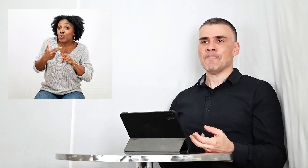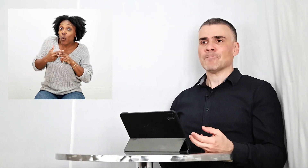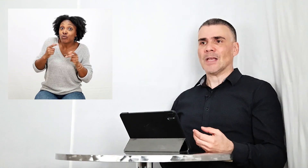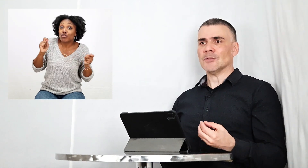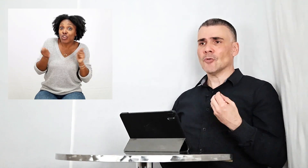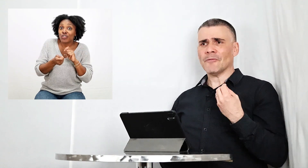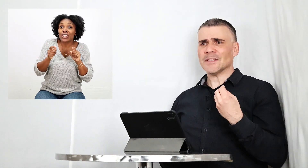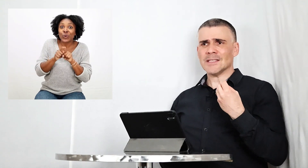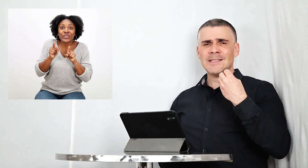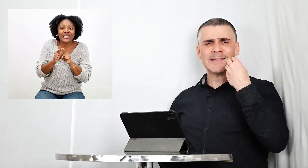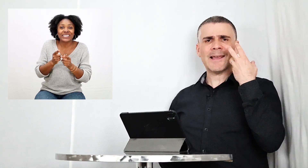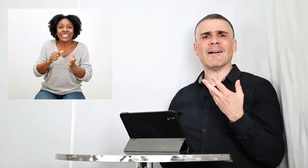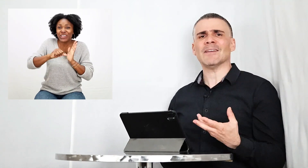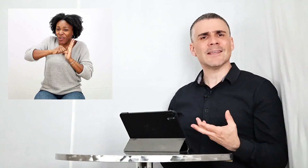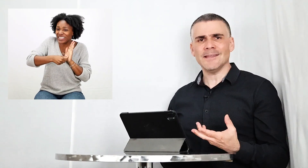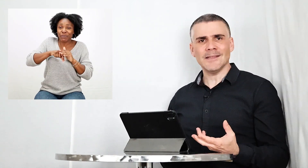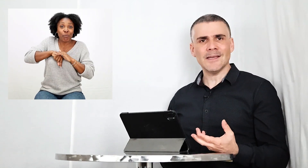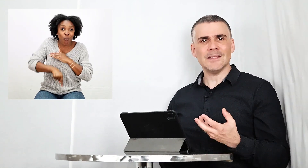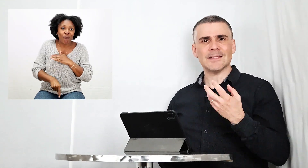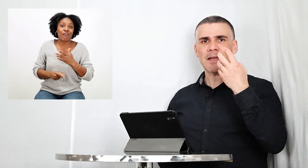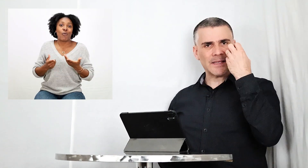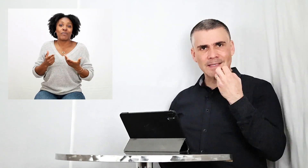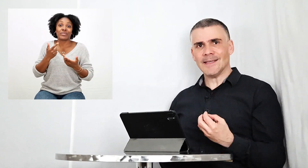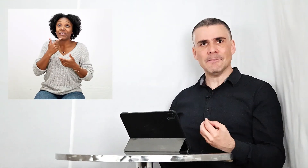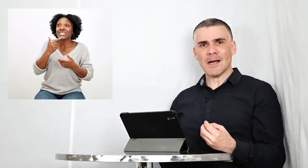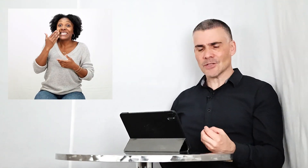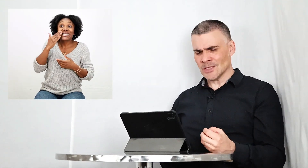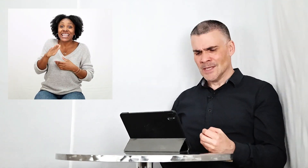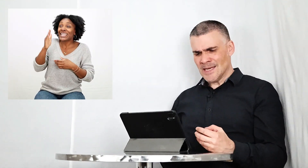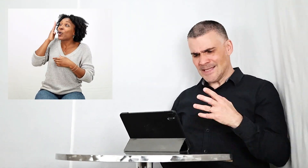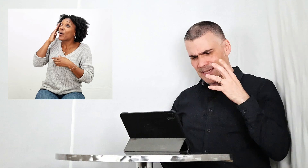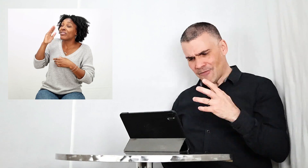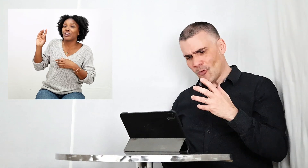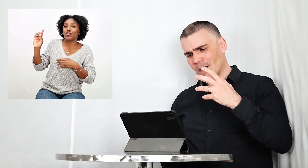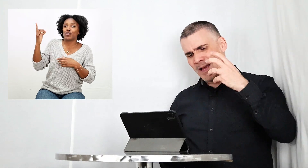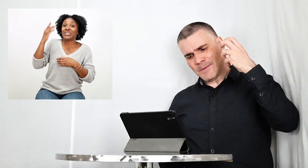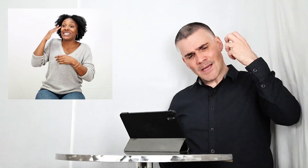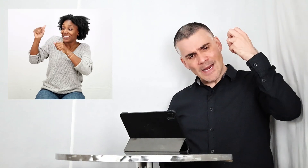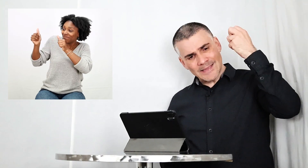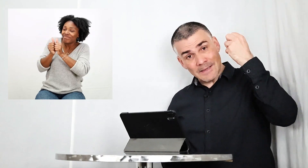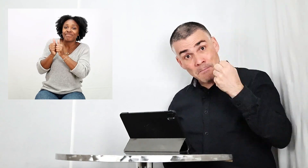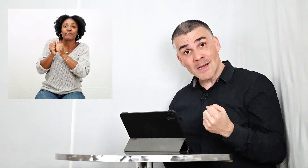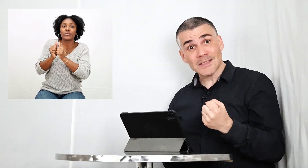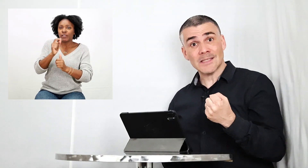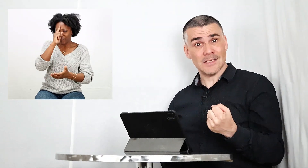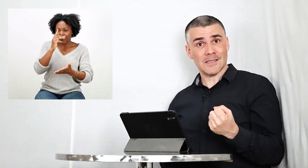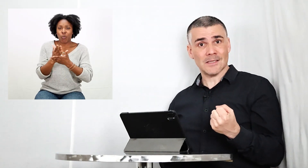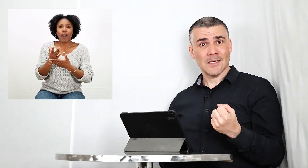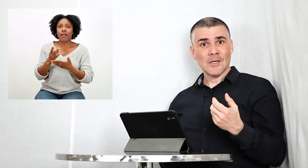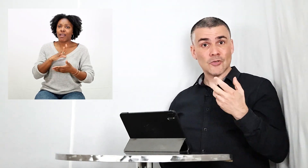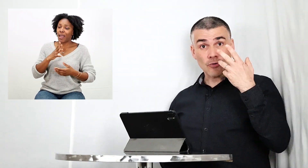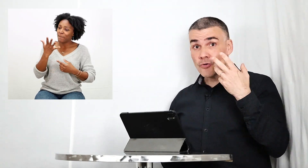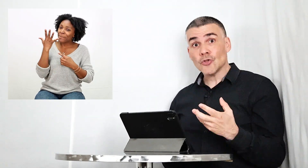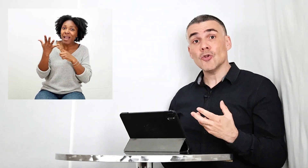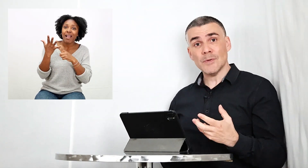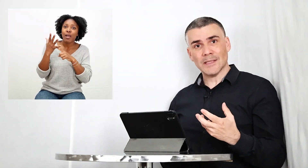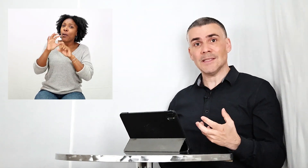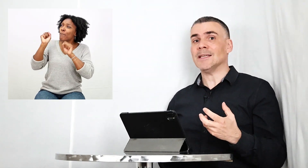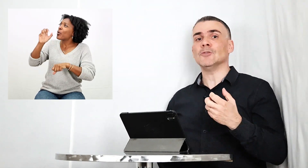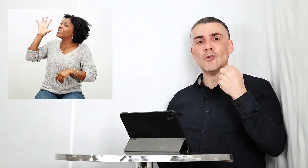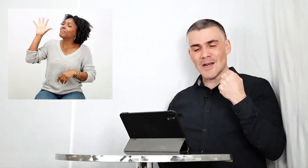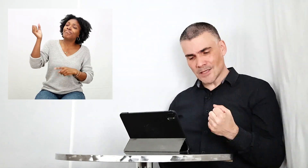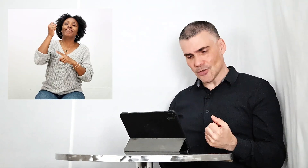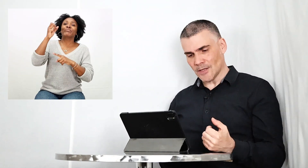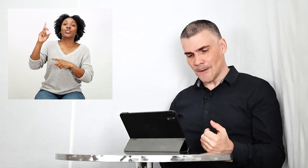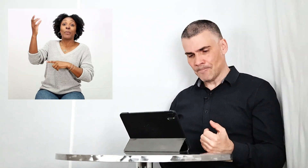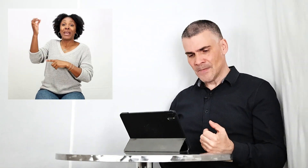profonde. Et donc en fait, il sait avec qui il est, il sait avec qui il marche, et sa foi, elle a des mains qui saisissent ce que Dieu lui a